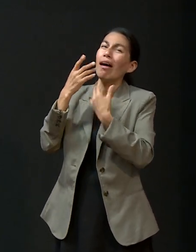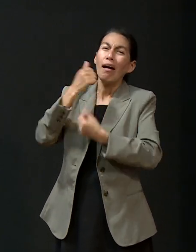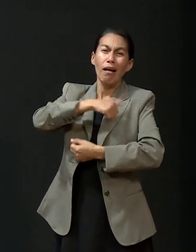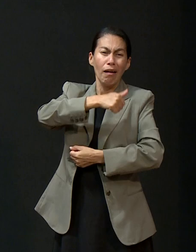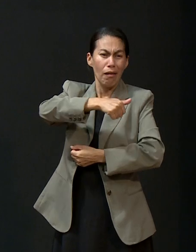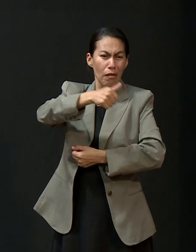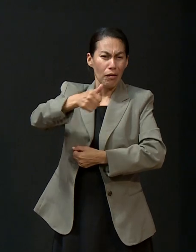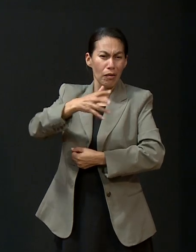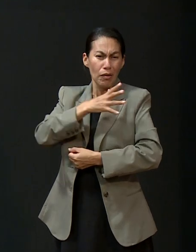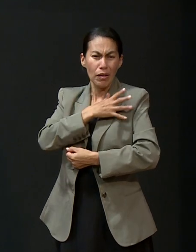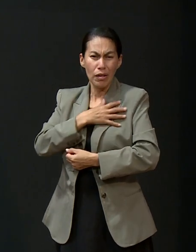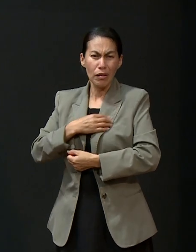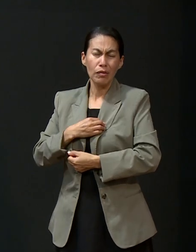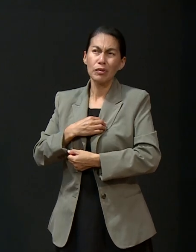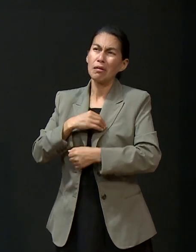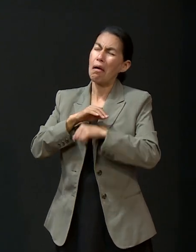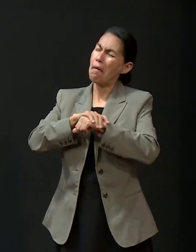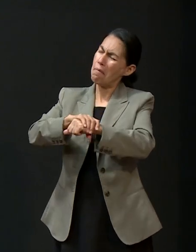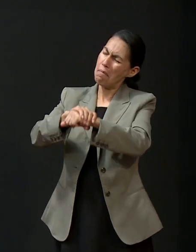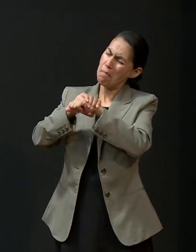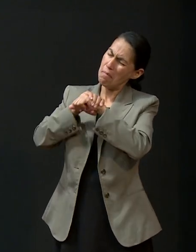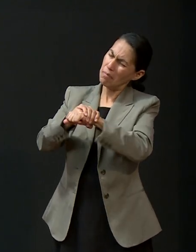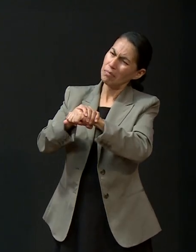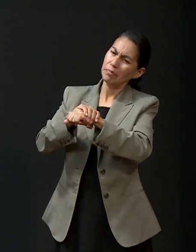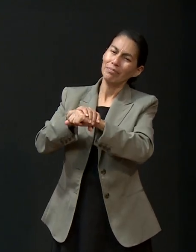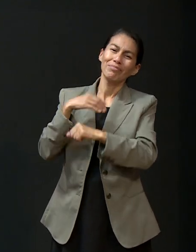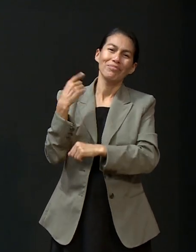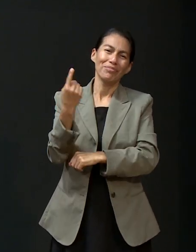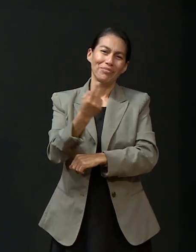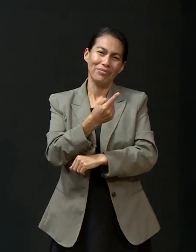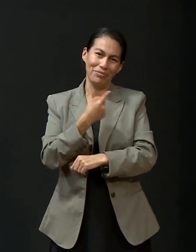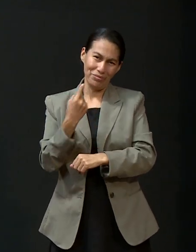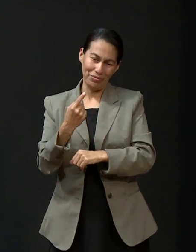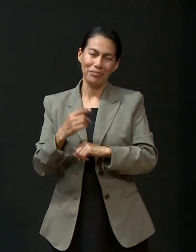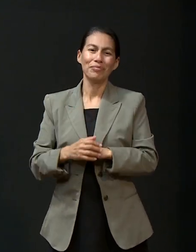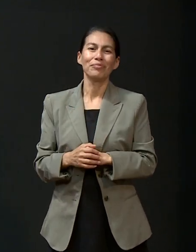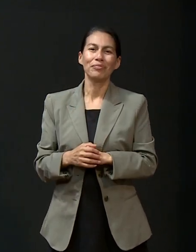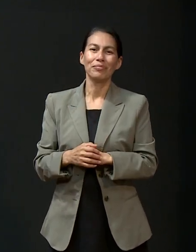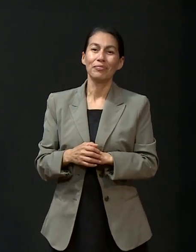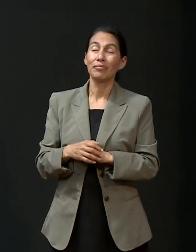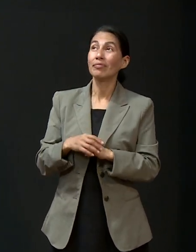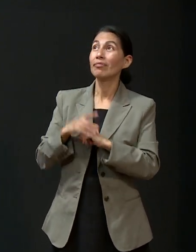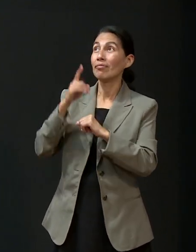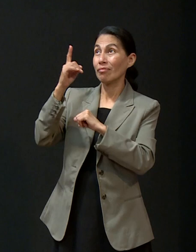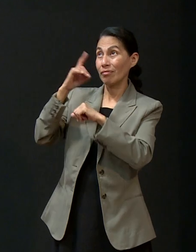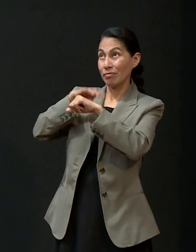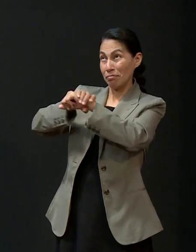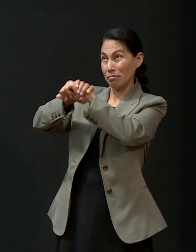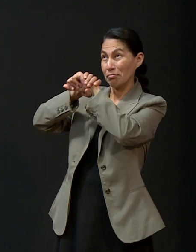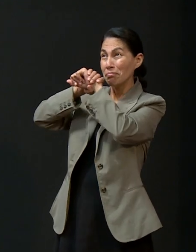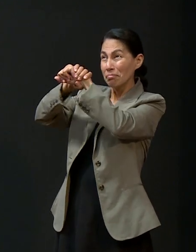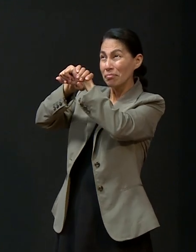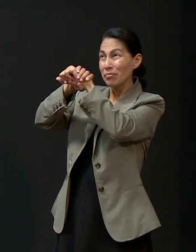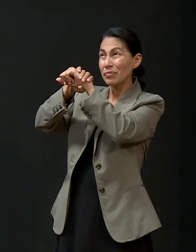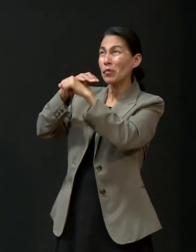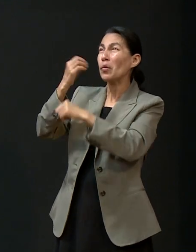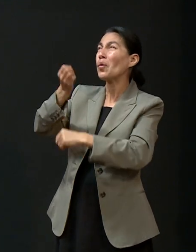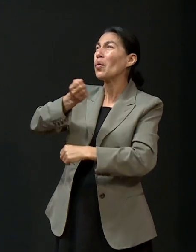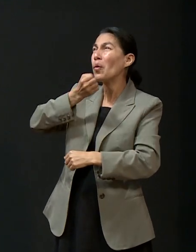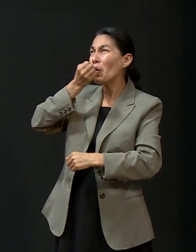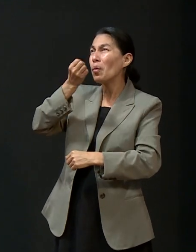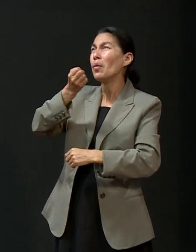Dios Sabe dar A sus hijos Sus mejores amigos Somos nosotros Por favor Ora